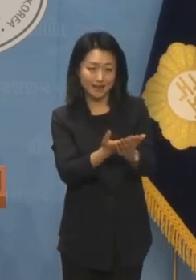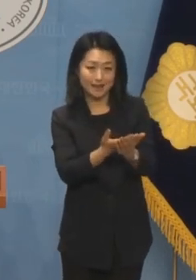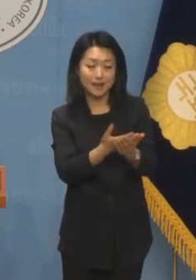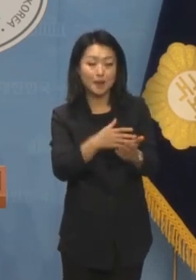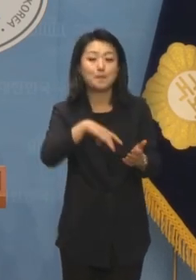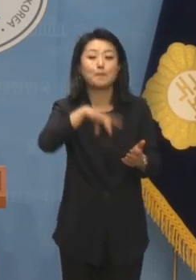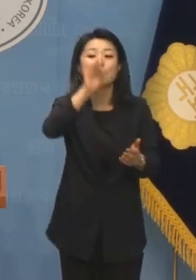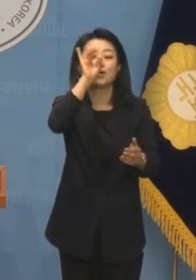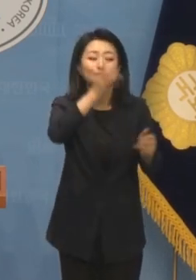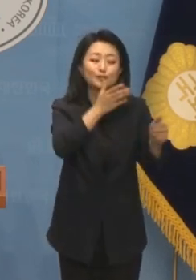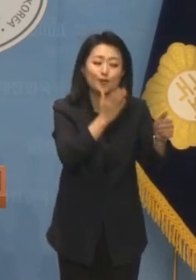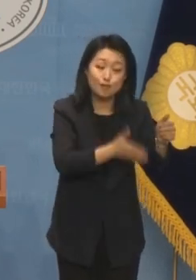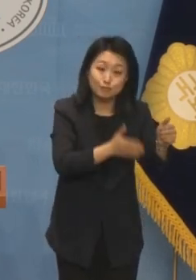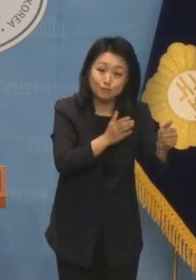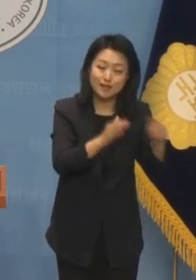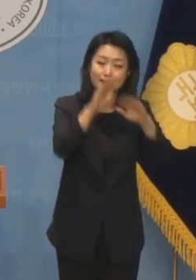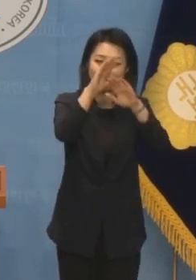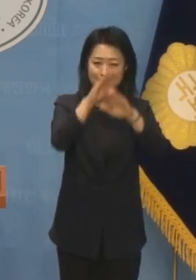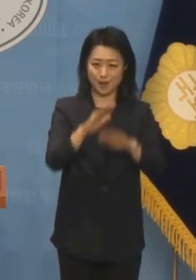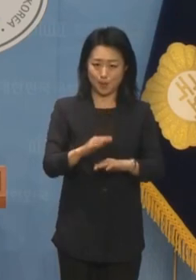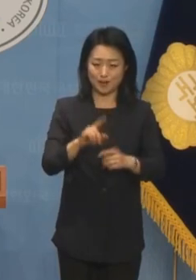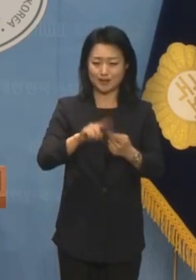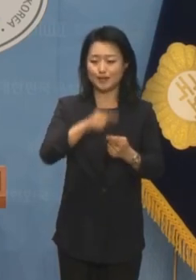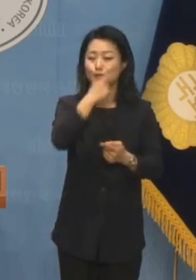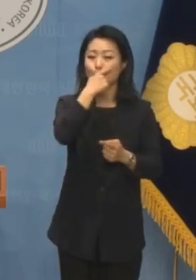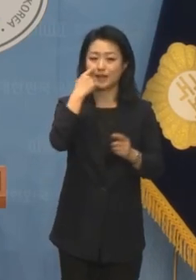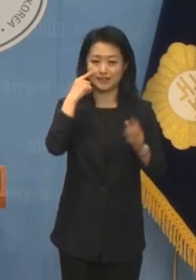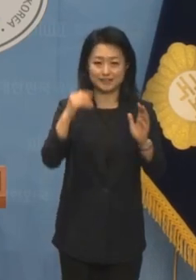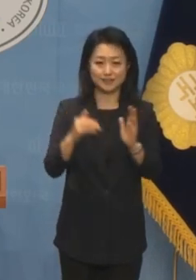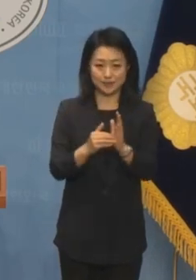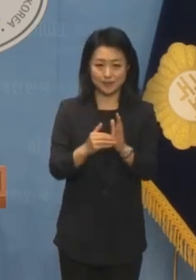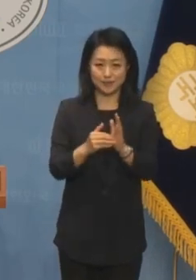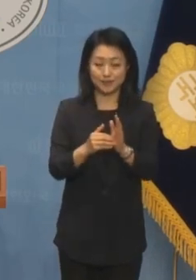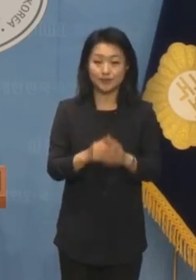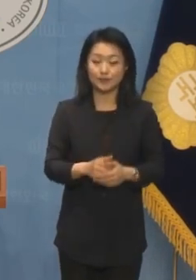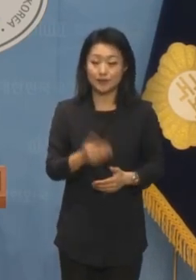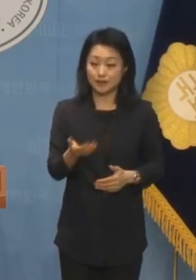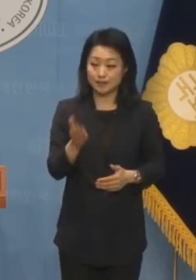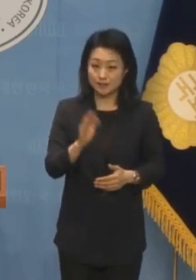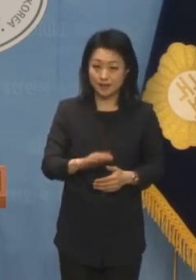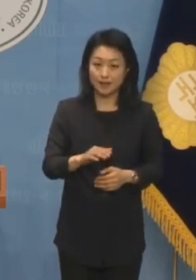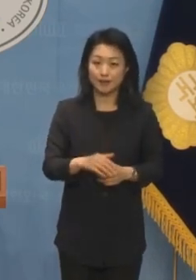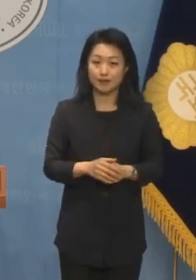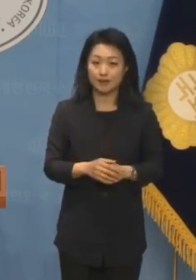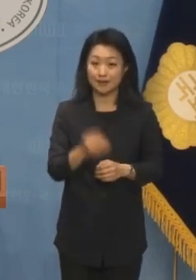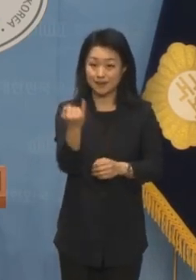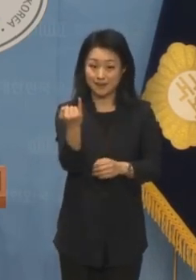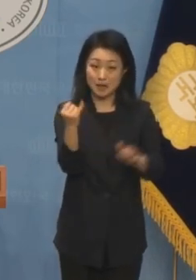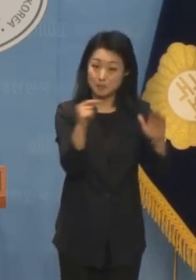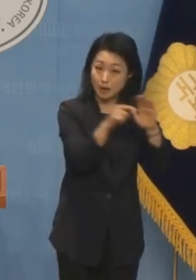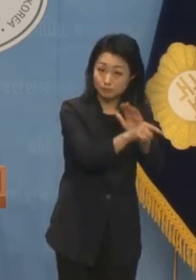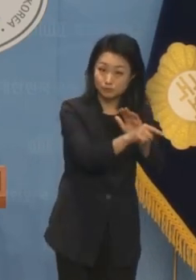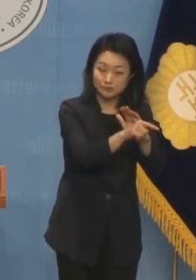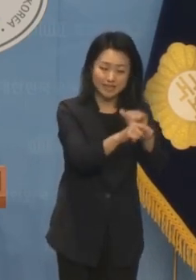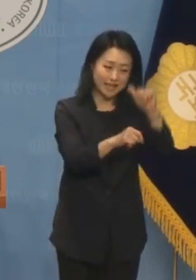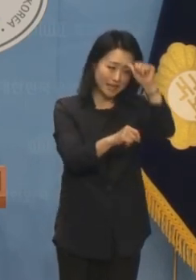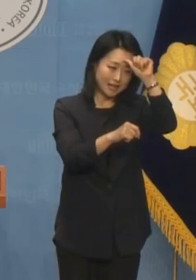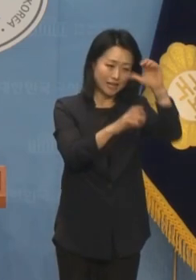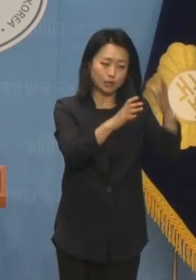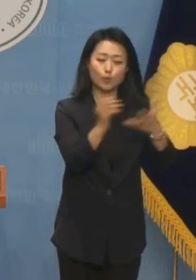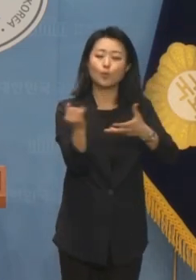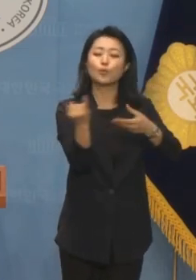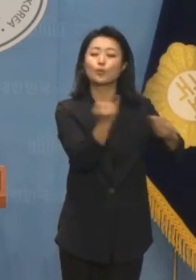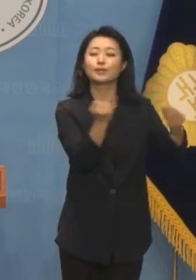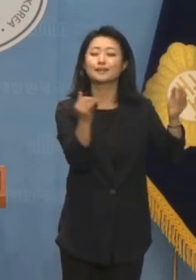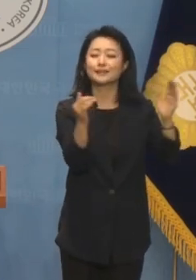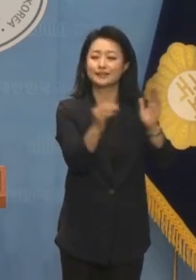측에 셀프 요청한 사실이 이미 확인되었는데 김정숙 여사 방문이 인도 측의 요청에 따른